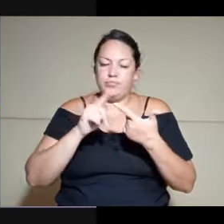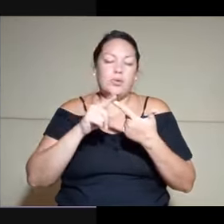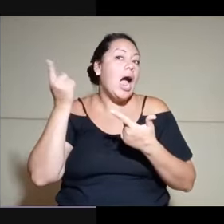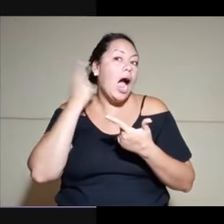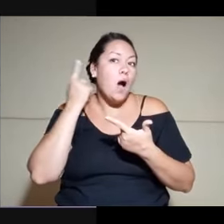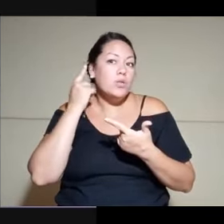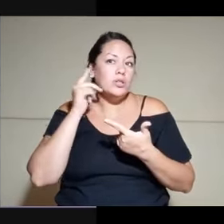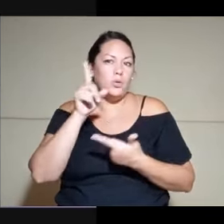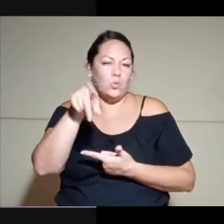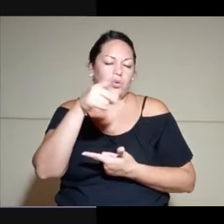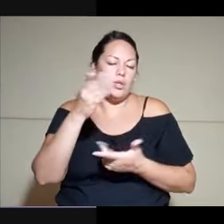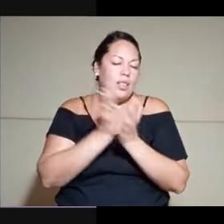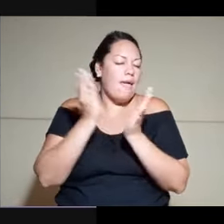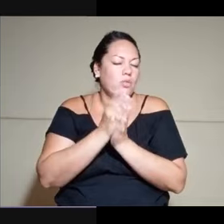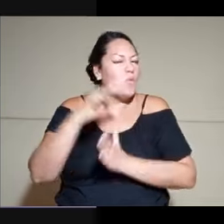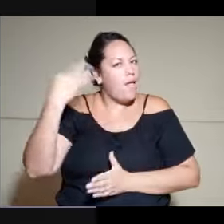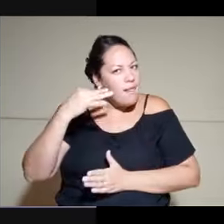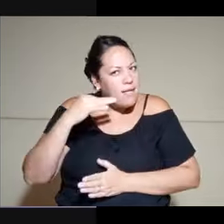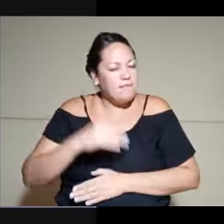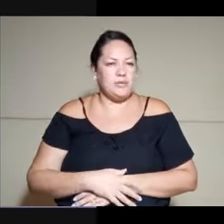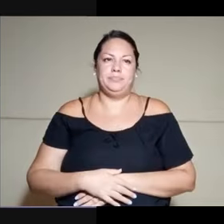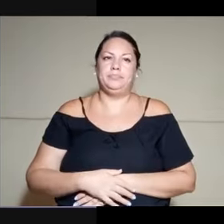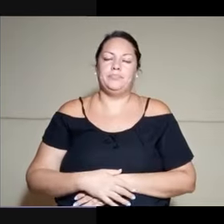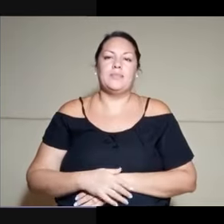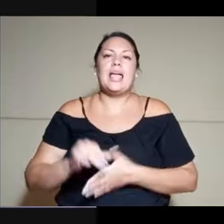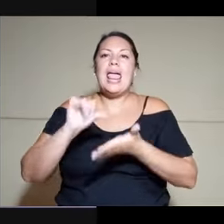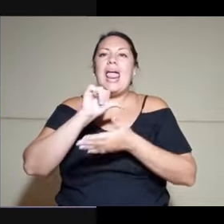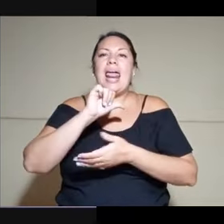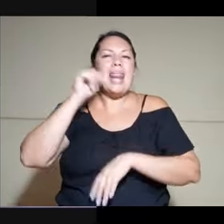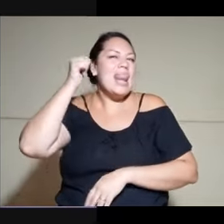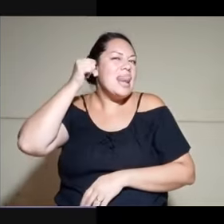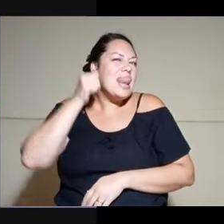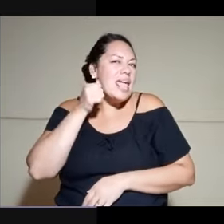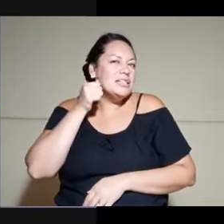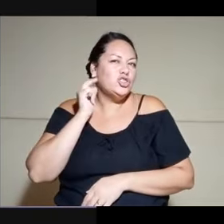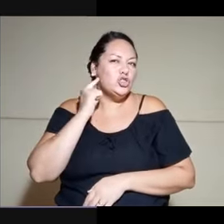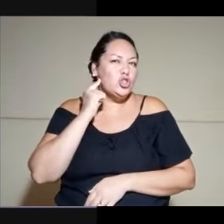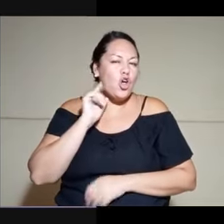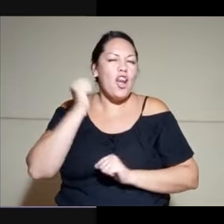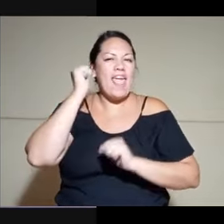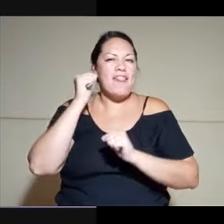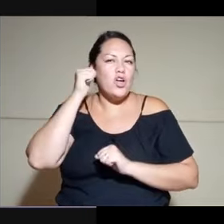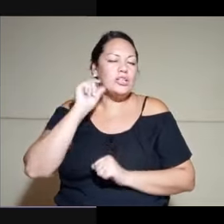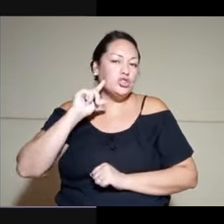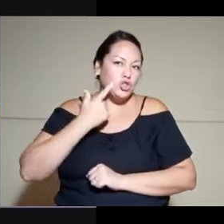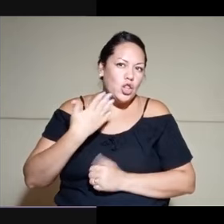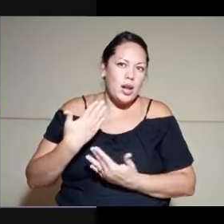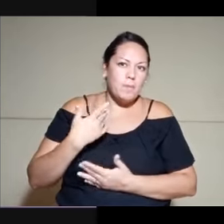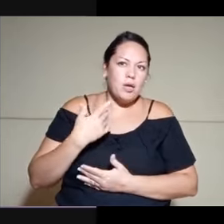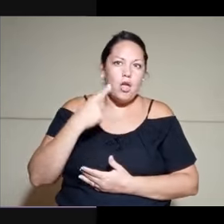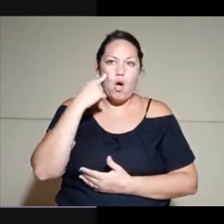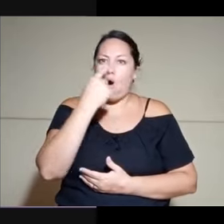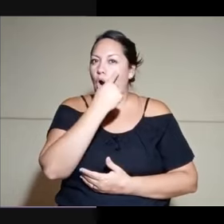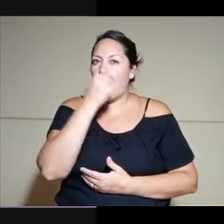la estructura del oído, toda la estructura del ojo, para poder entender la vía auditiva y la vía visual. Entonces,